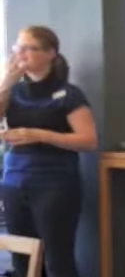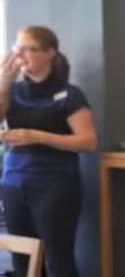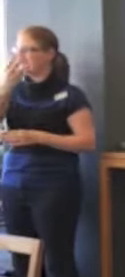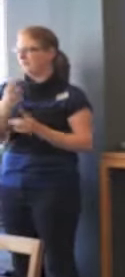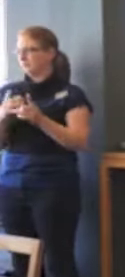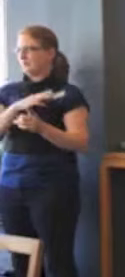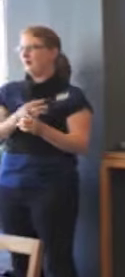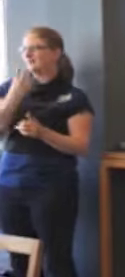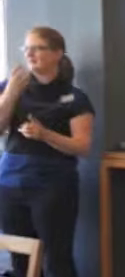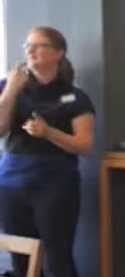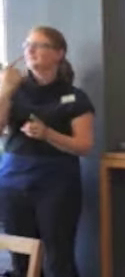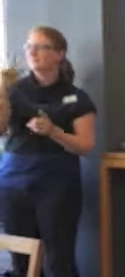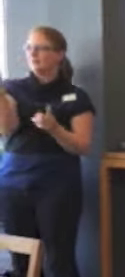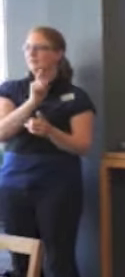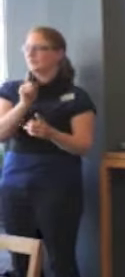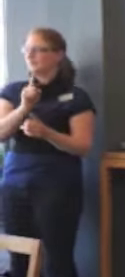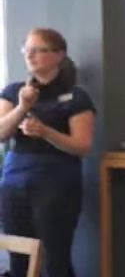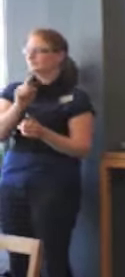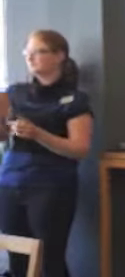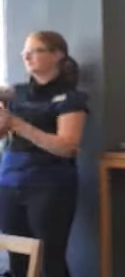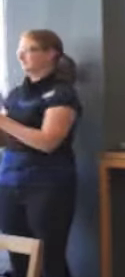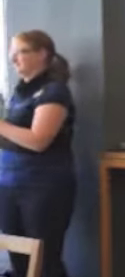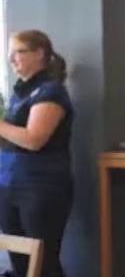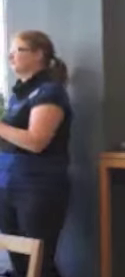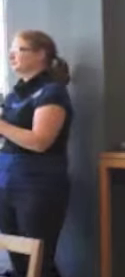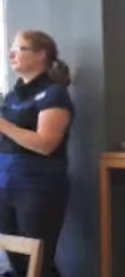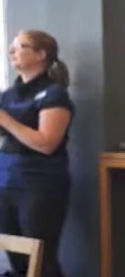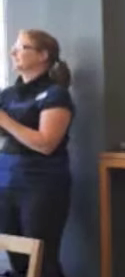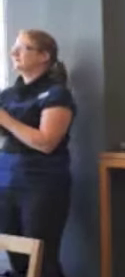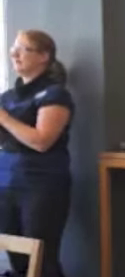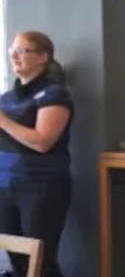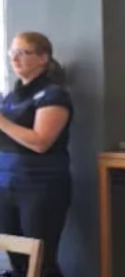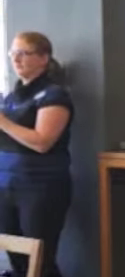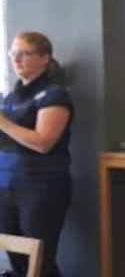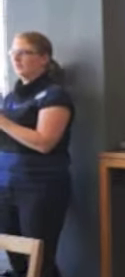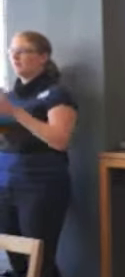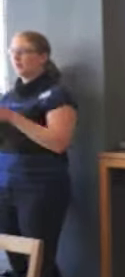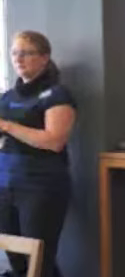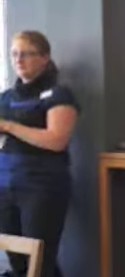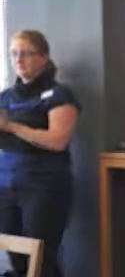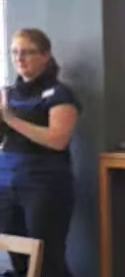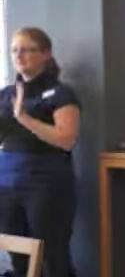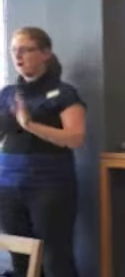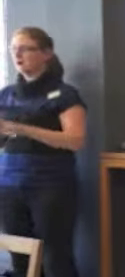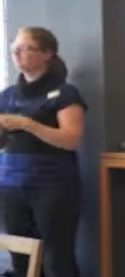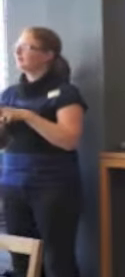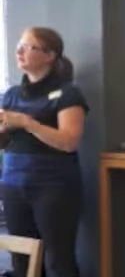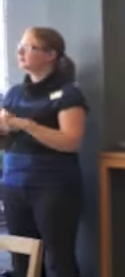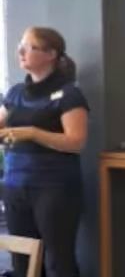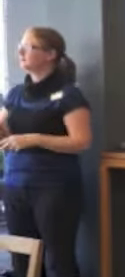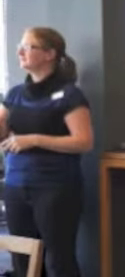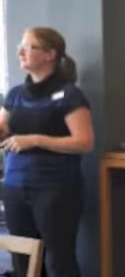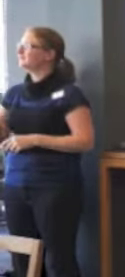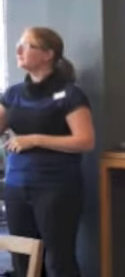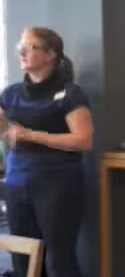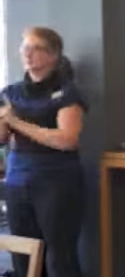cirka 30 000 människor, samman omfattade cirka 20 000 människor, och på kort tid så har det här blivit ett verktyg för cirka 10 000